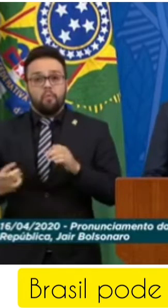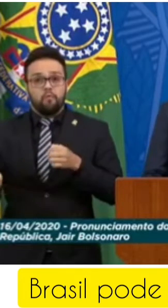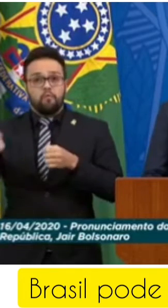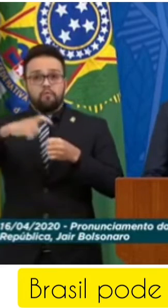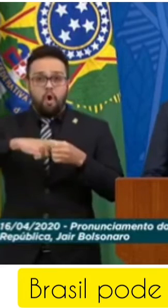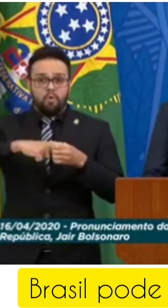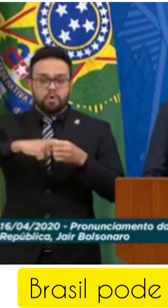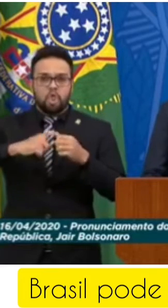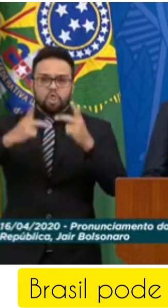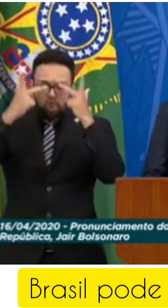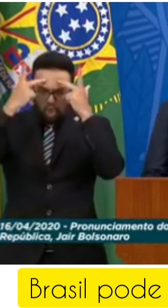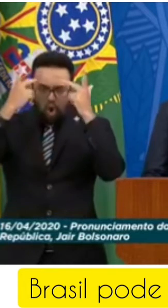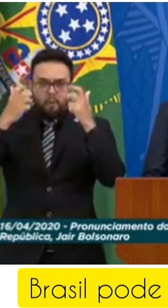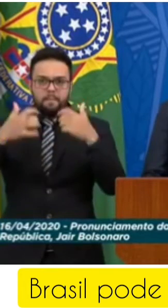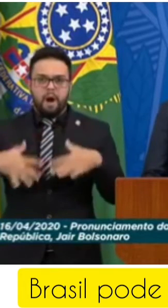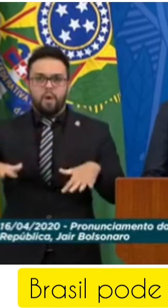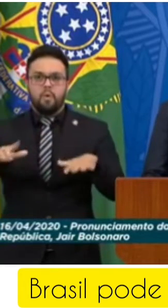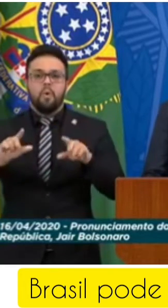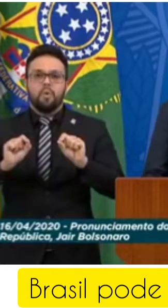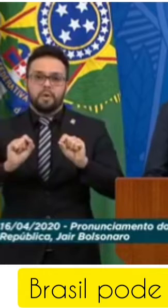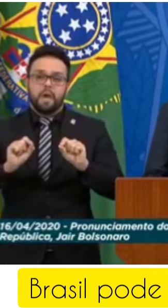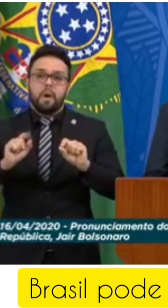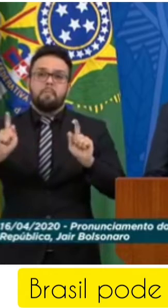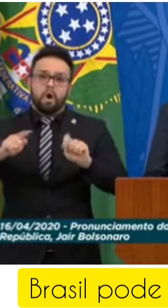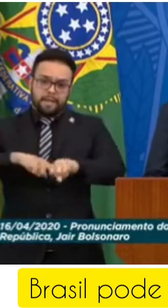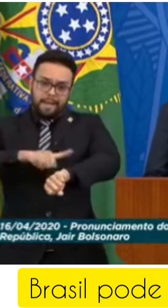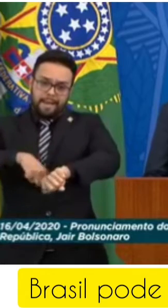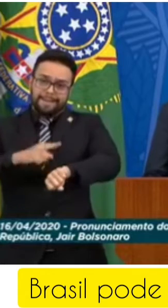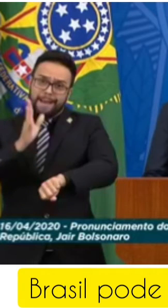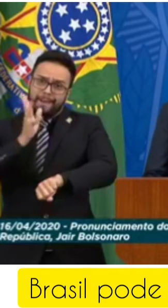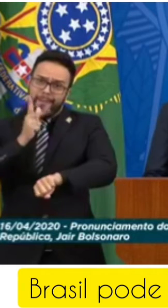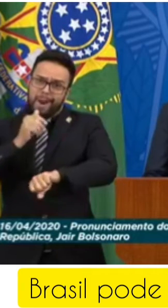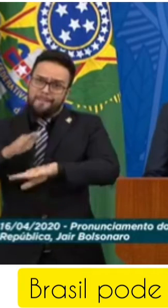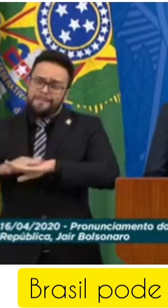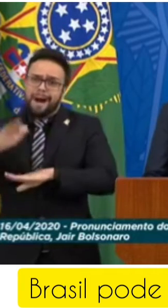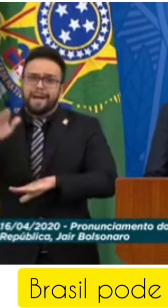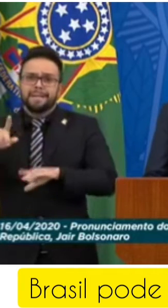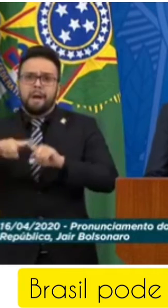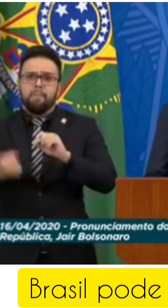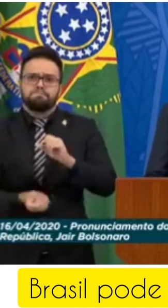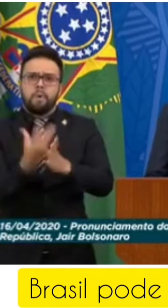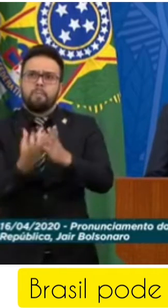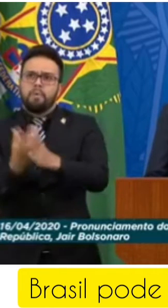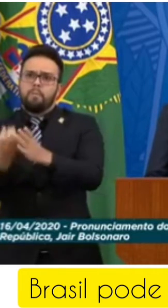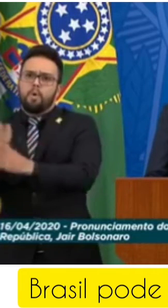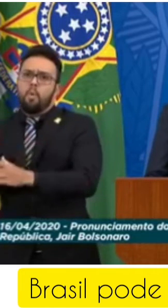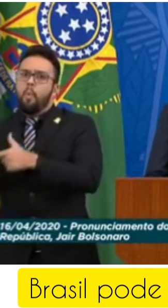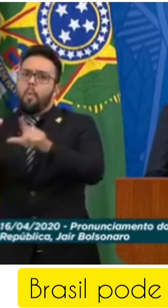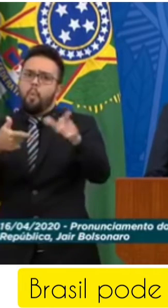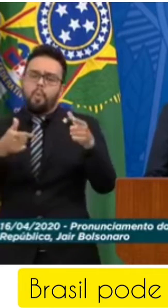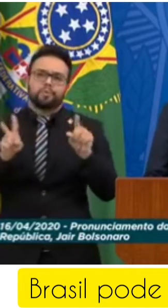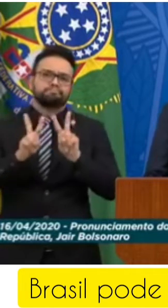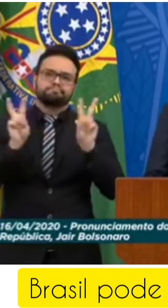normalidade, além de poder demorar muito, outros problemas aparecerão.